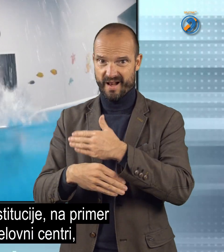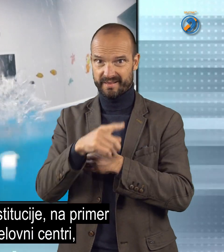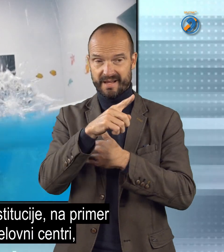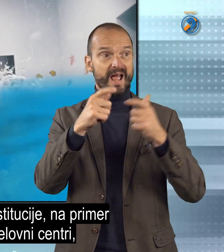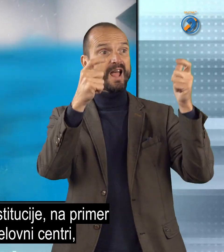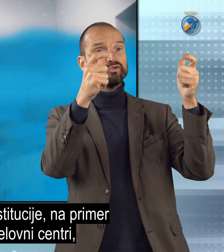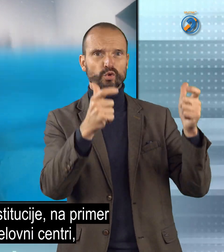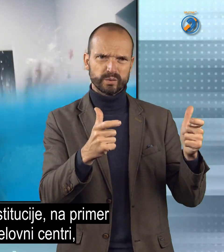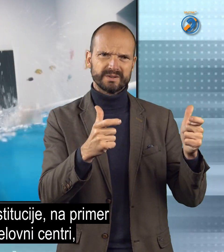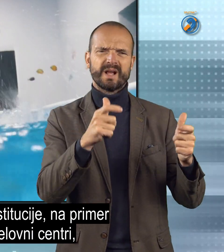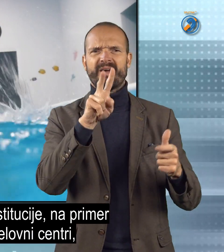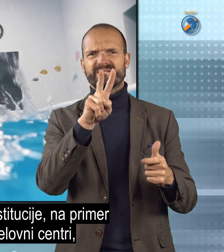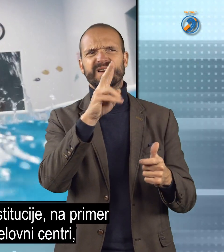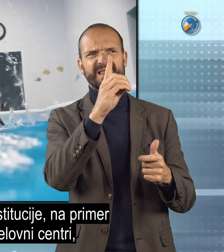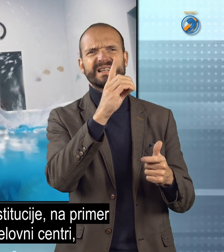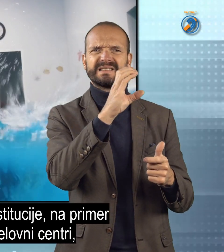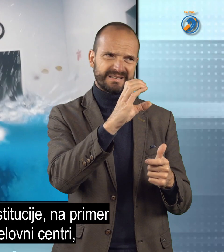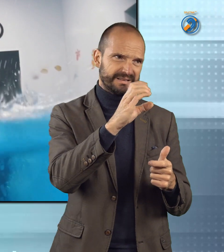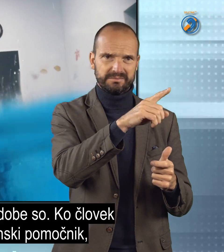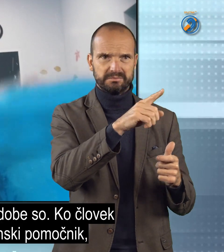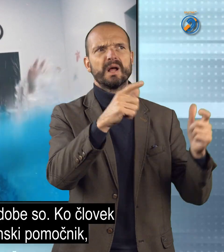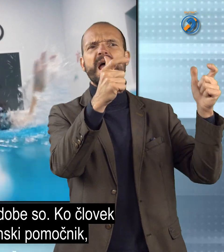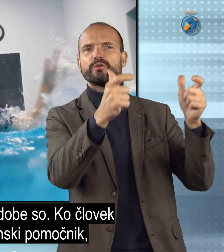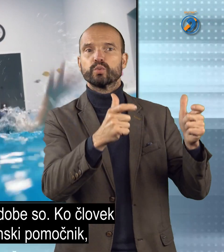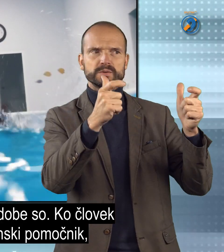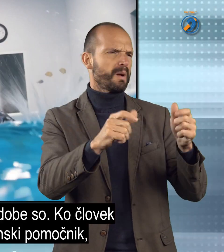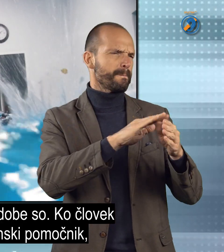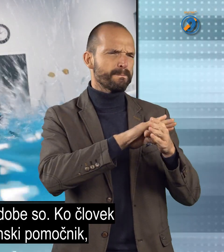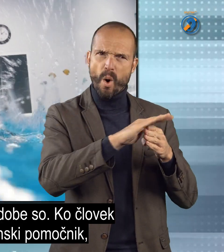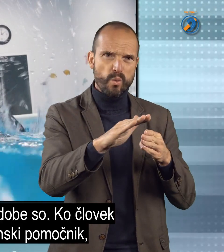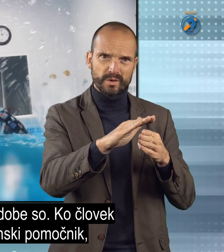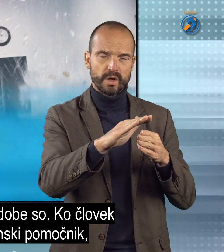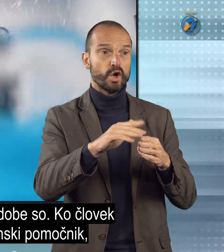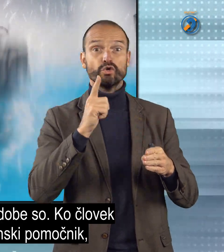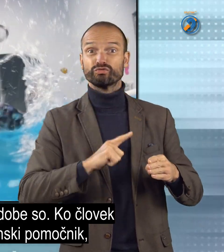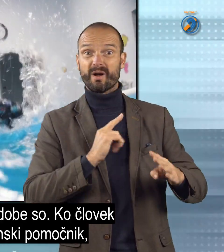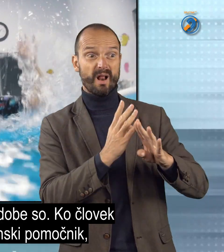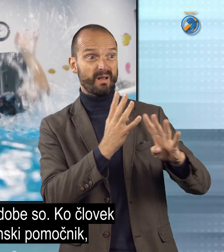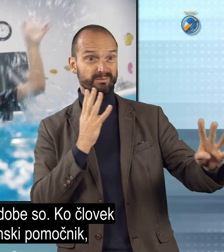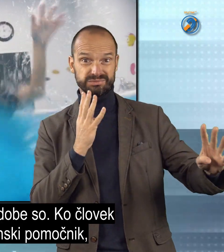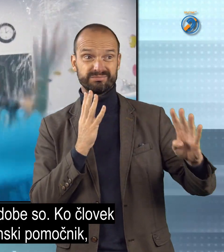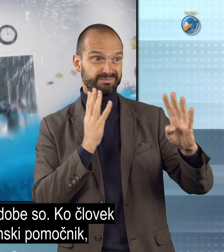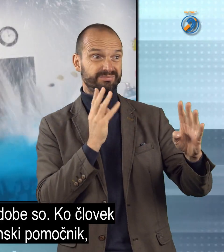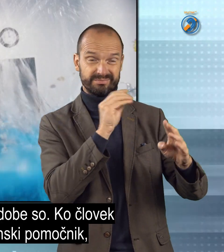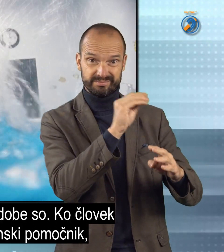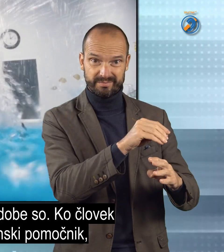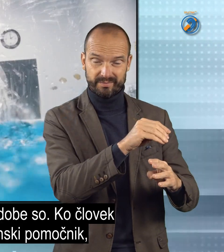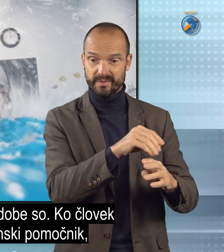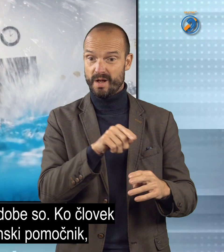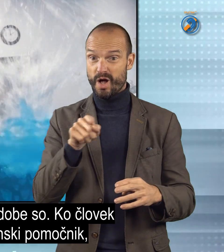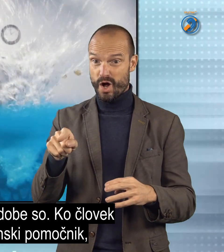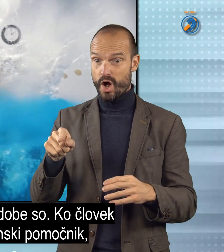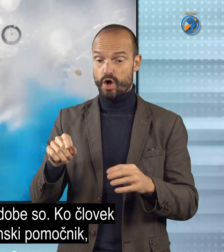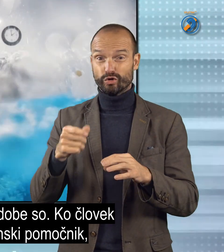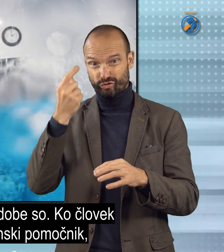invalidih inštitucije, varstveno-delovni centri so polni, čakalne dobe so, s tem, ko postane